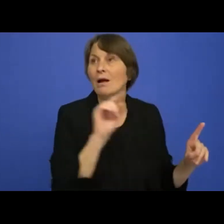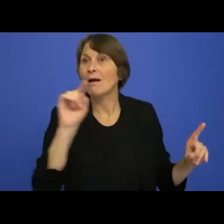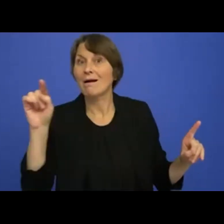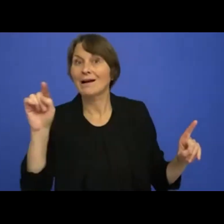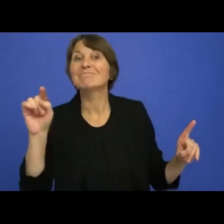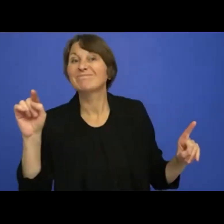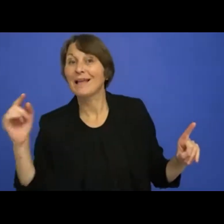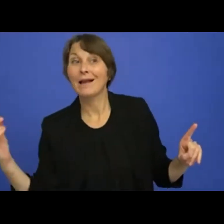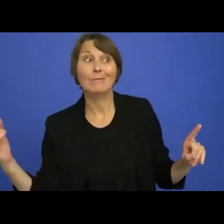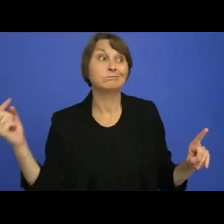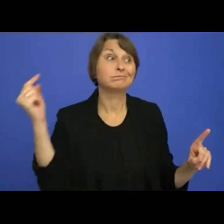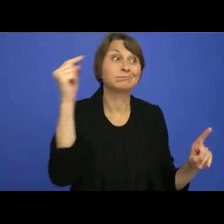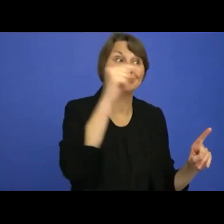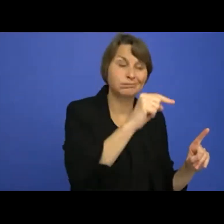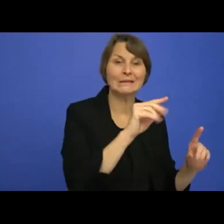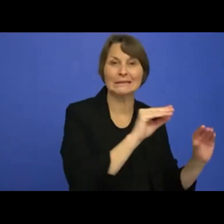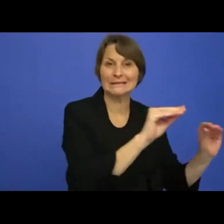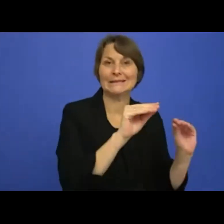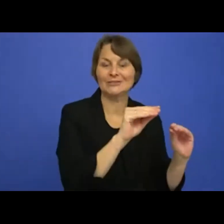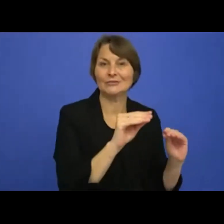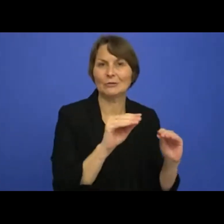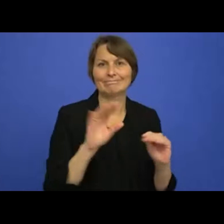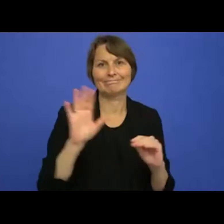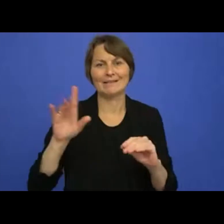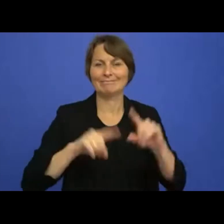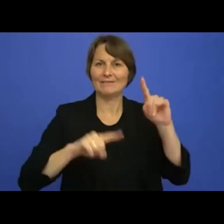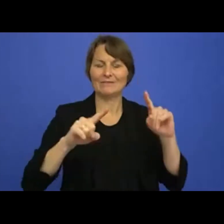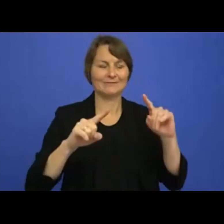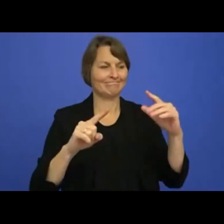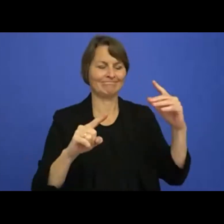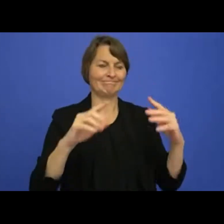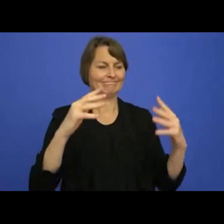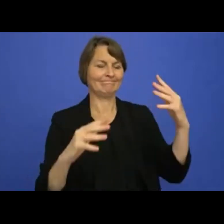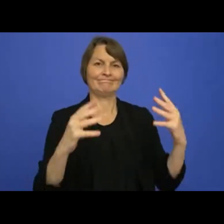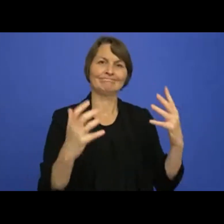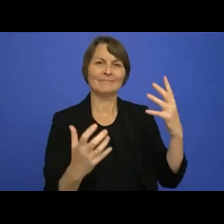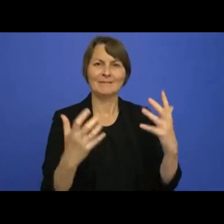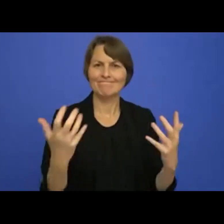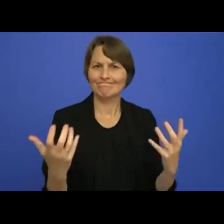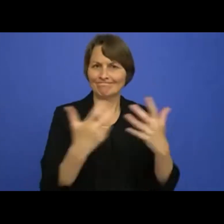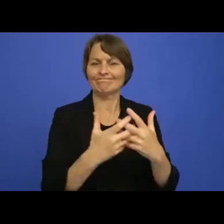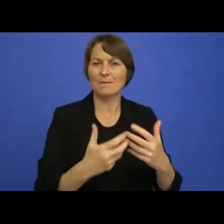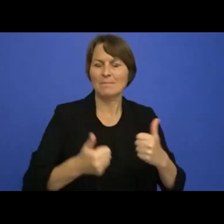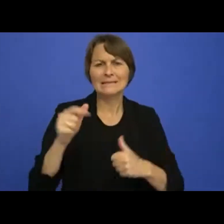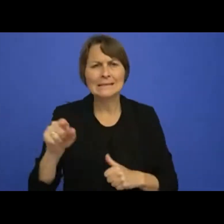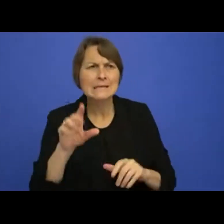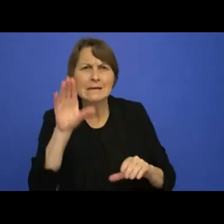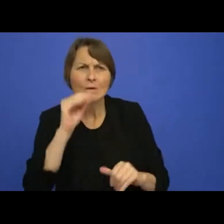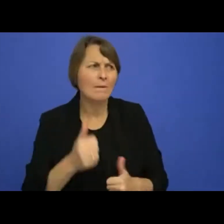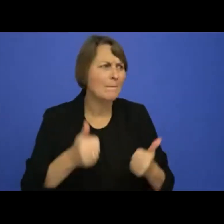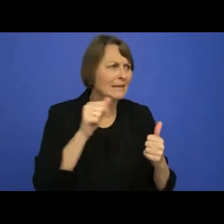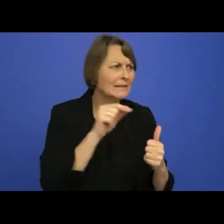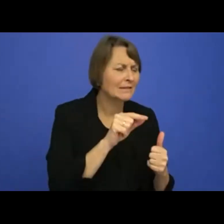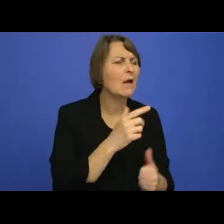arrivent ne viennent pas de là. Ils viennent d'autres régions du Canada, beaucoup plus peuplées, etc., et culturellement très différentes. Donc, il